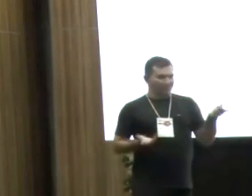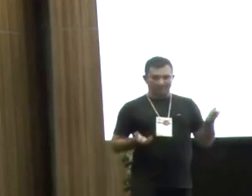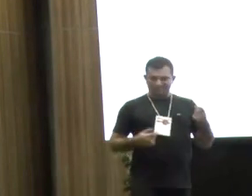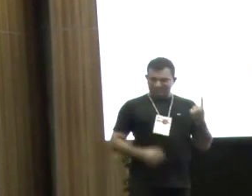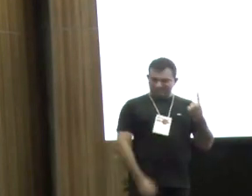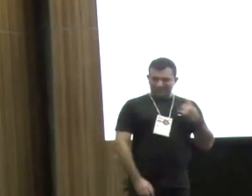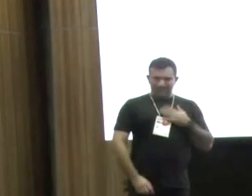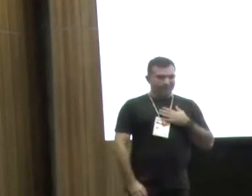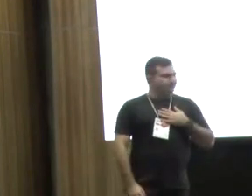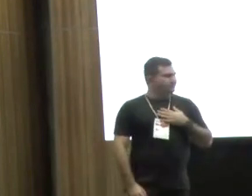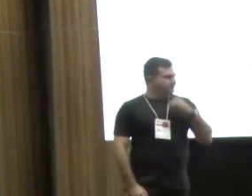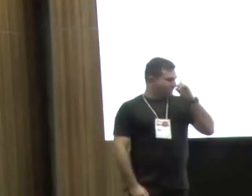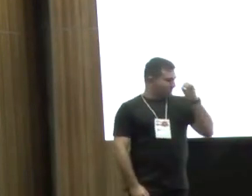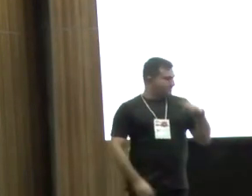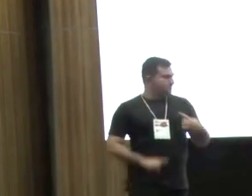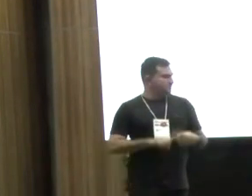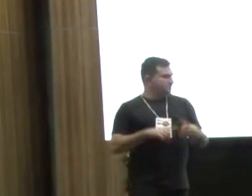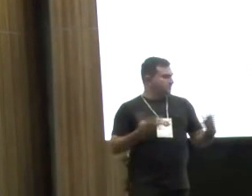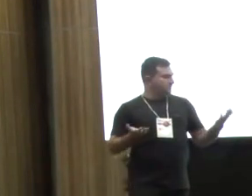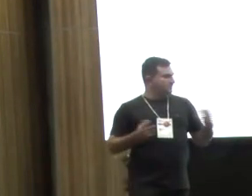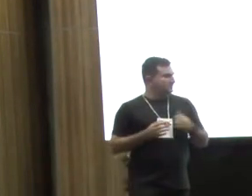porquê.